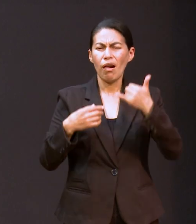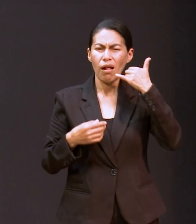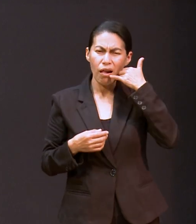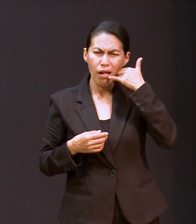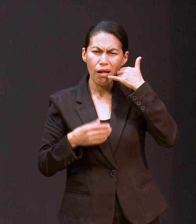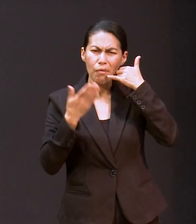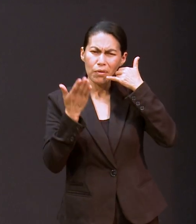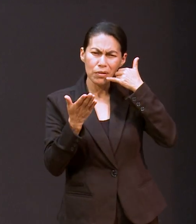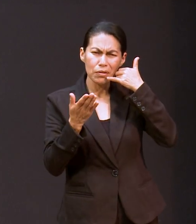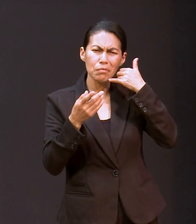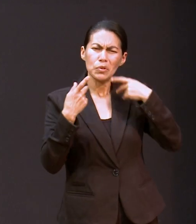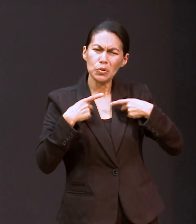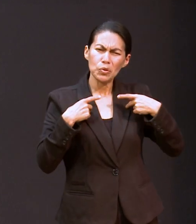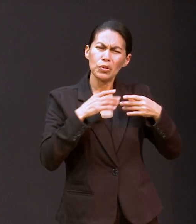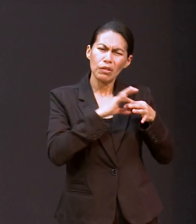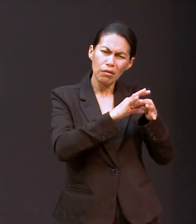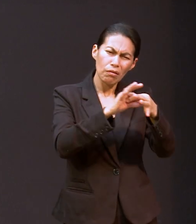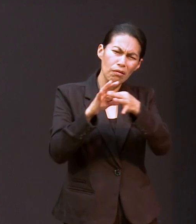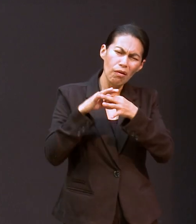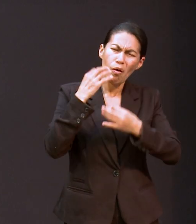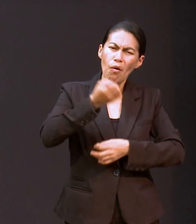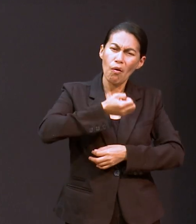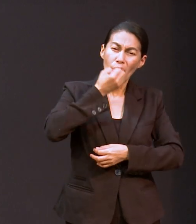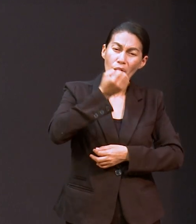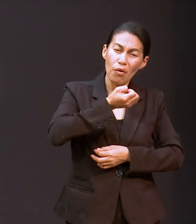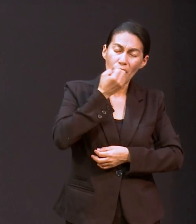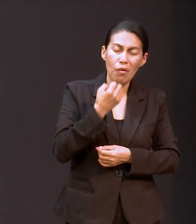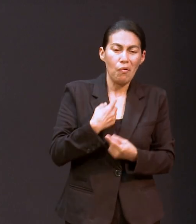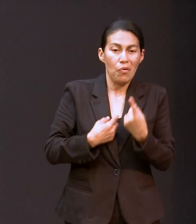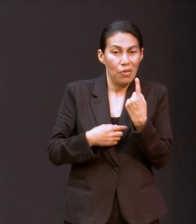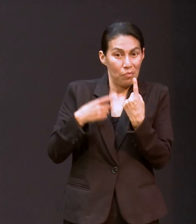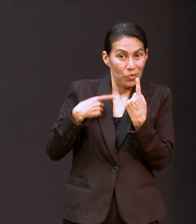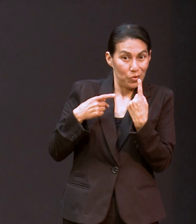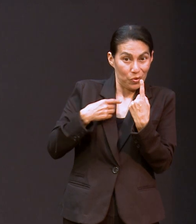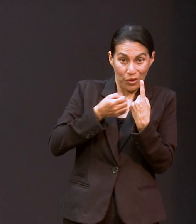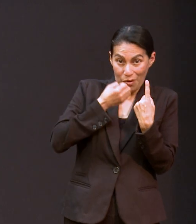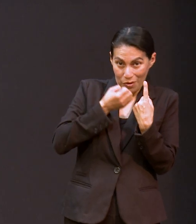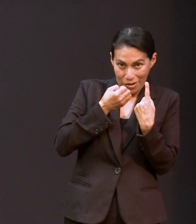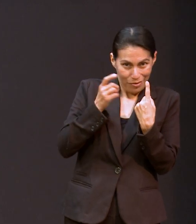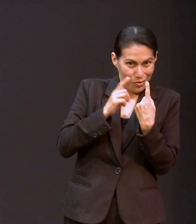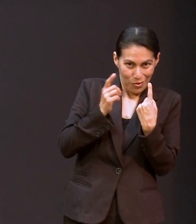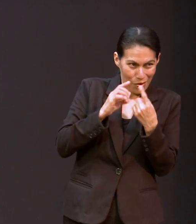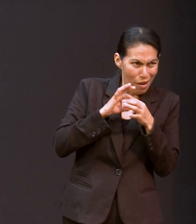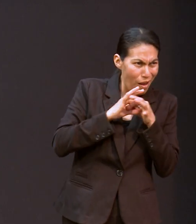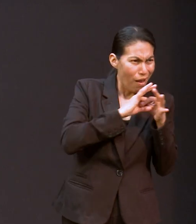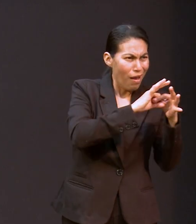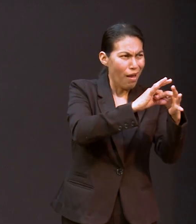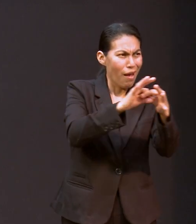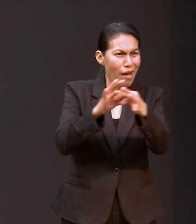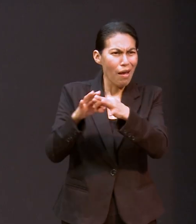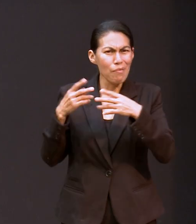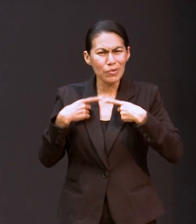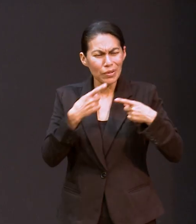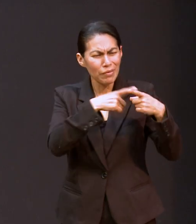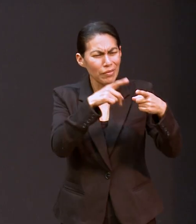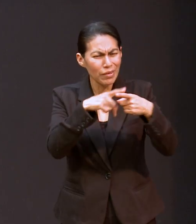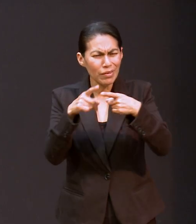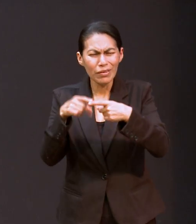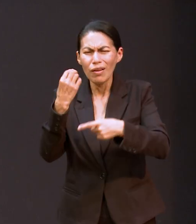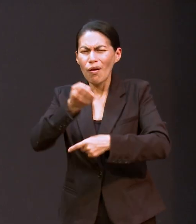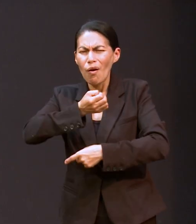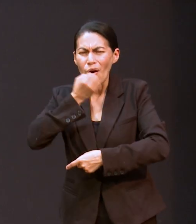están orando por tu petición Así que no solo es una es una cadena Imagínese cuando el pueblo de Dios Ora